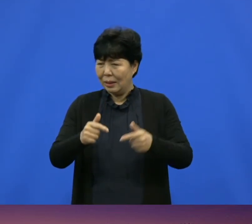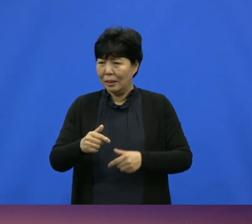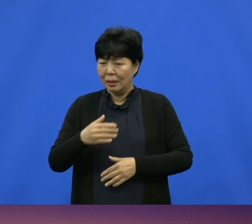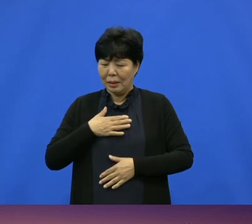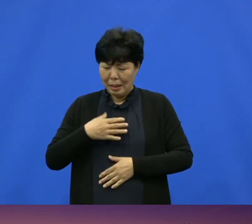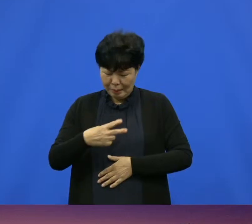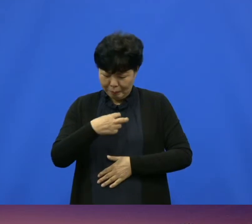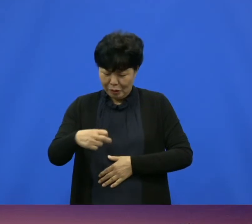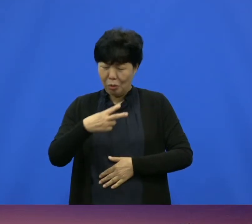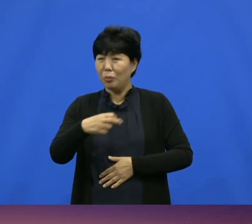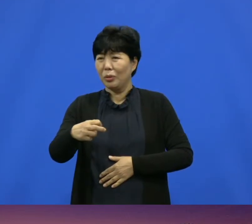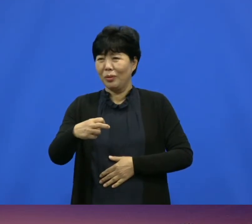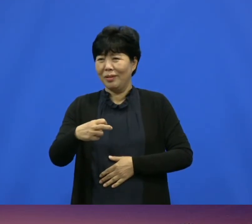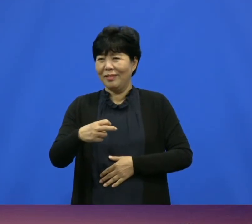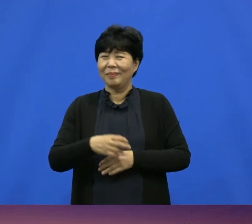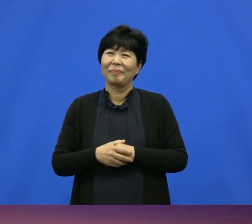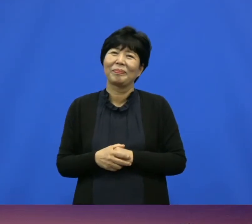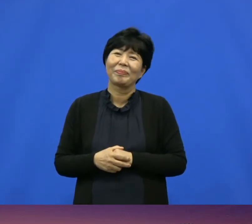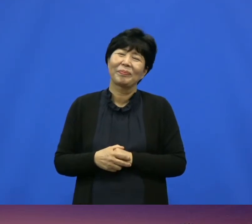거예요.